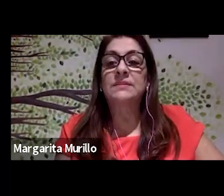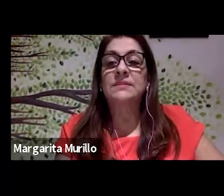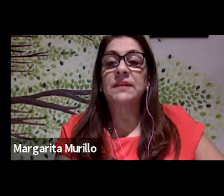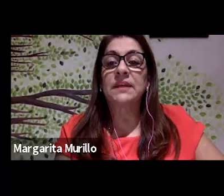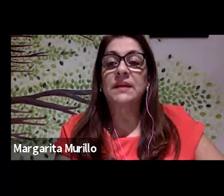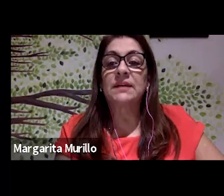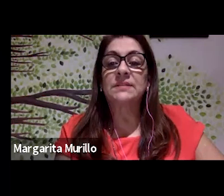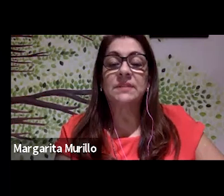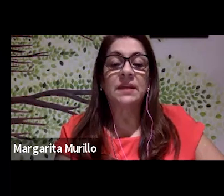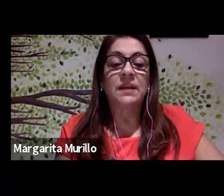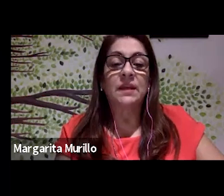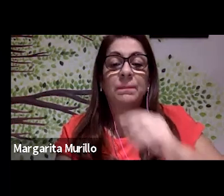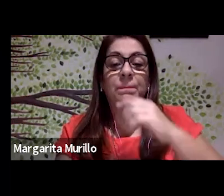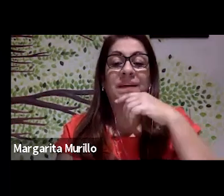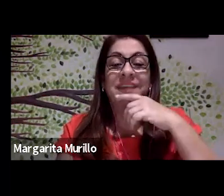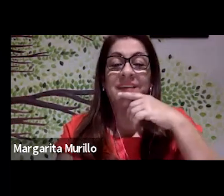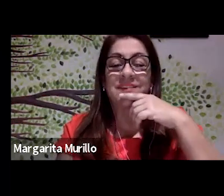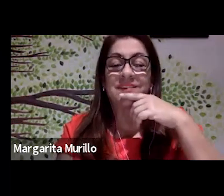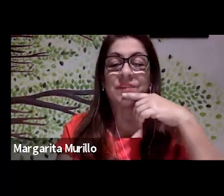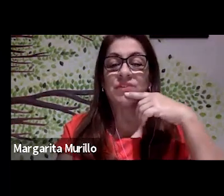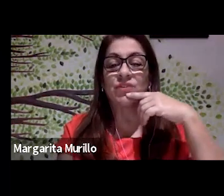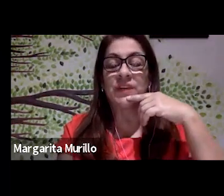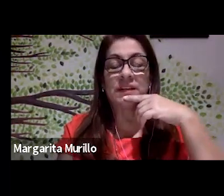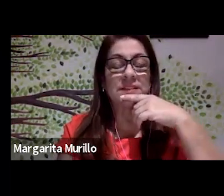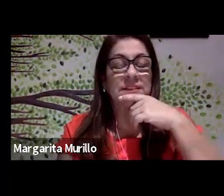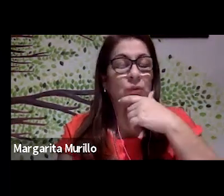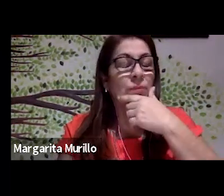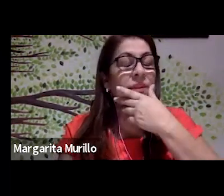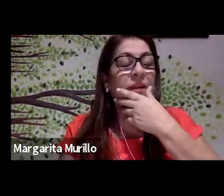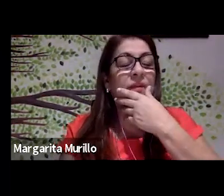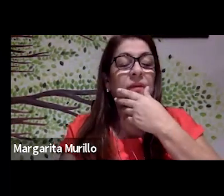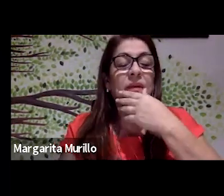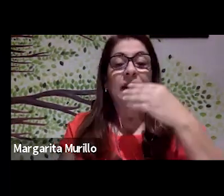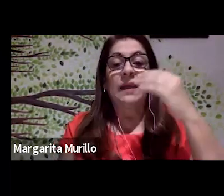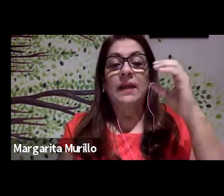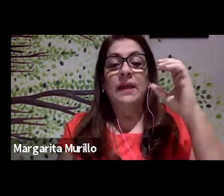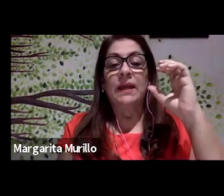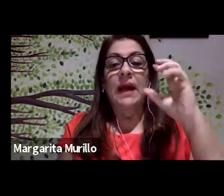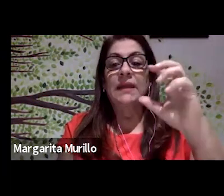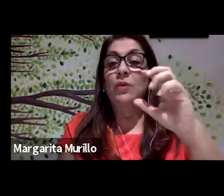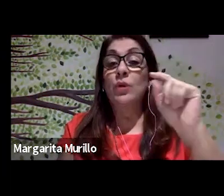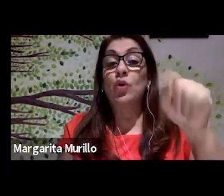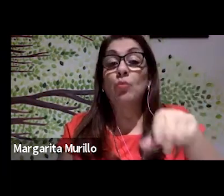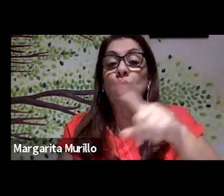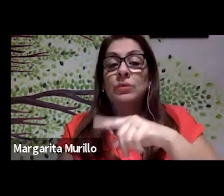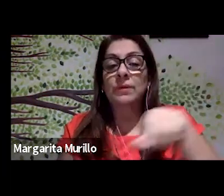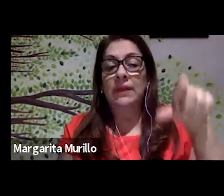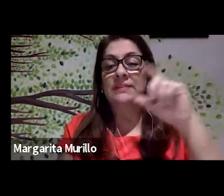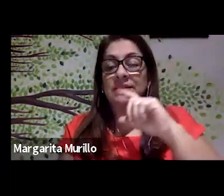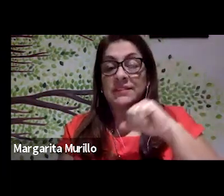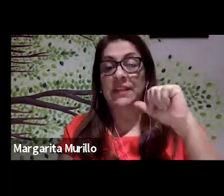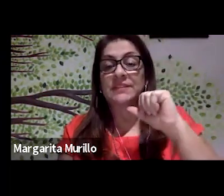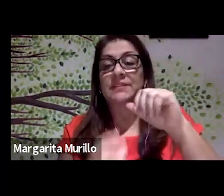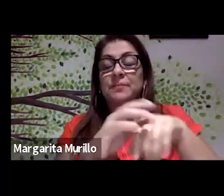en las en las pantallas y redes sociales y salud mental Hay algo en común